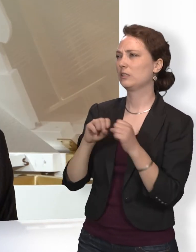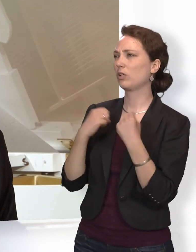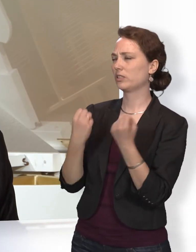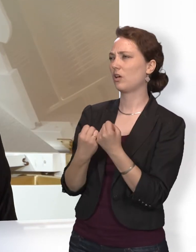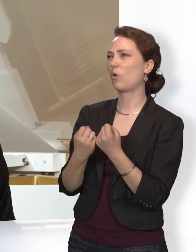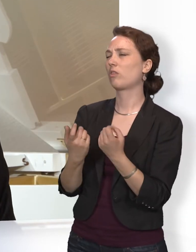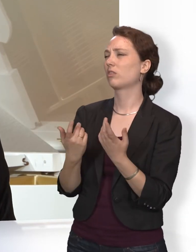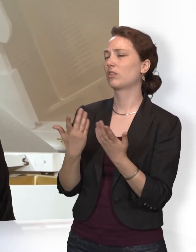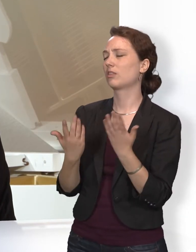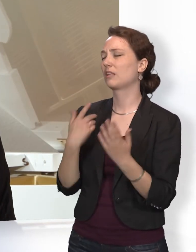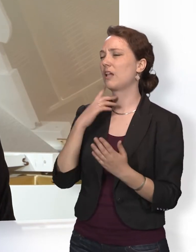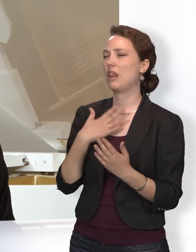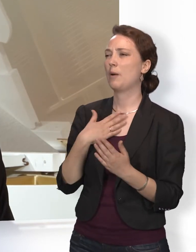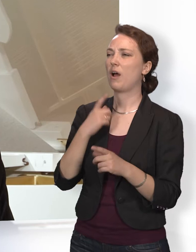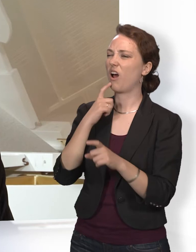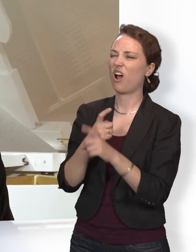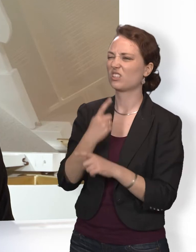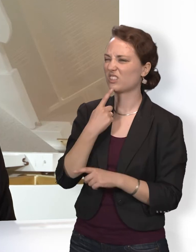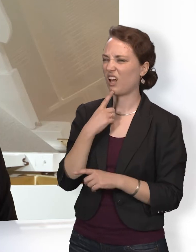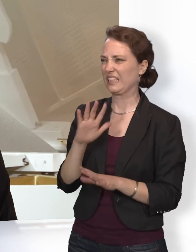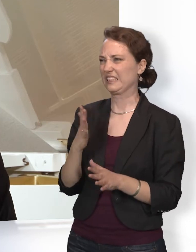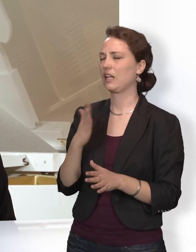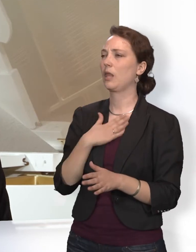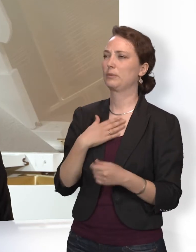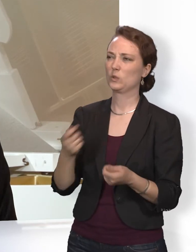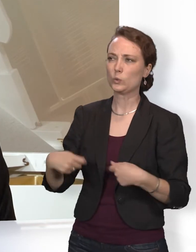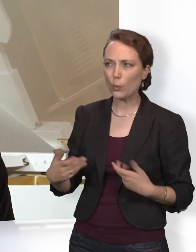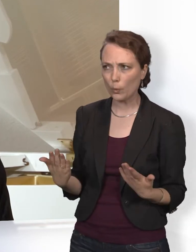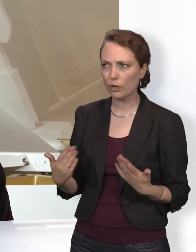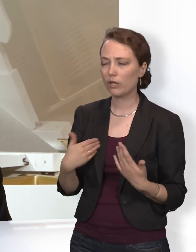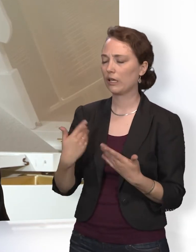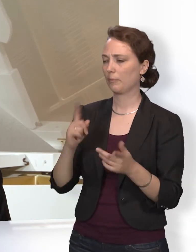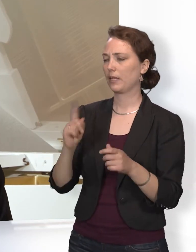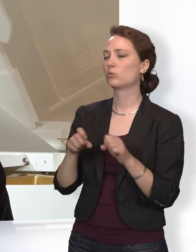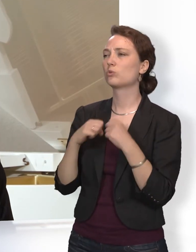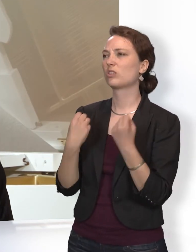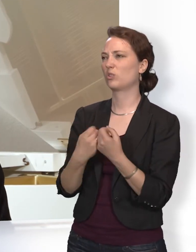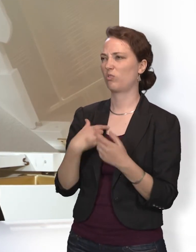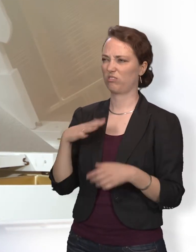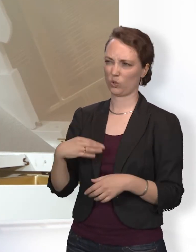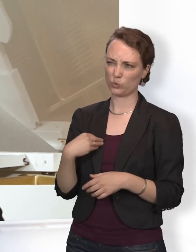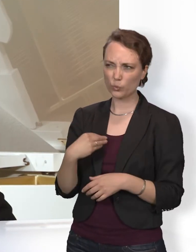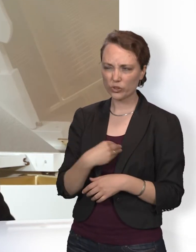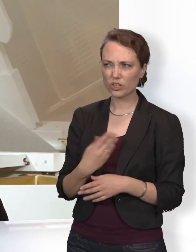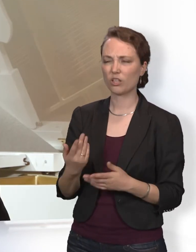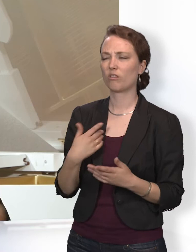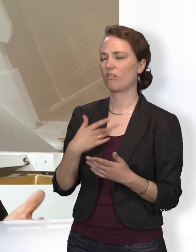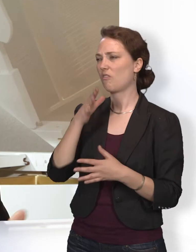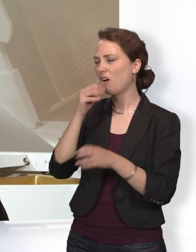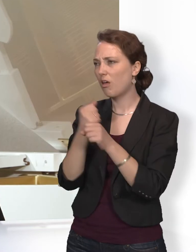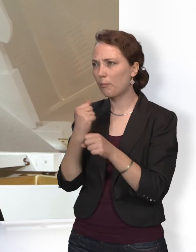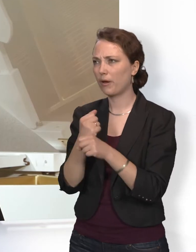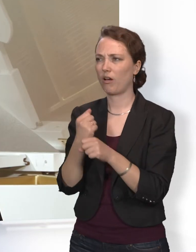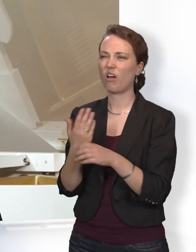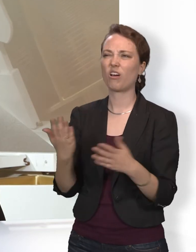lieber nicht so hart gesagt, das würde ich lieber zurücknehmen. Mhm. Es gibt auch bei mir Situationen, wo ich sündig werde, wo ich Fehler mache. Also